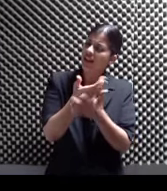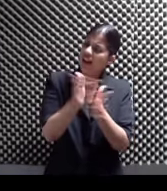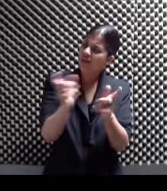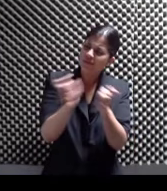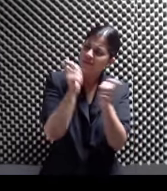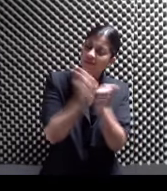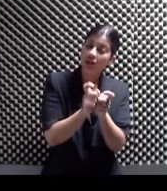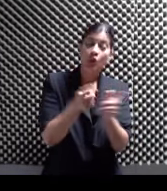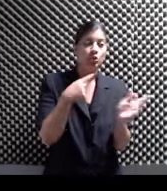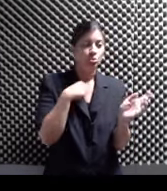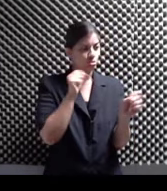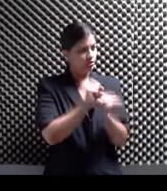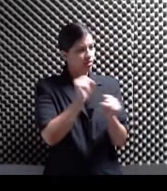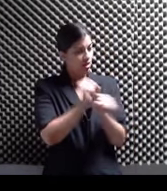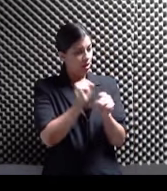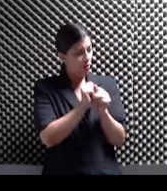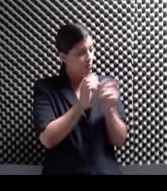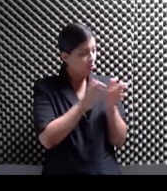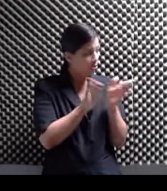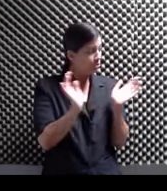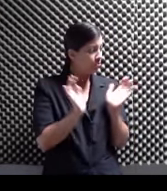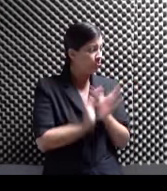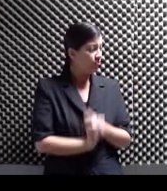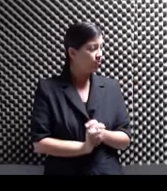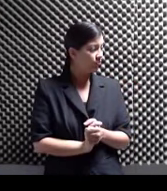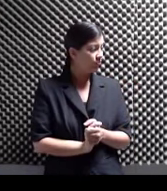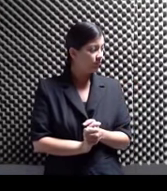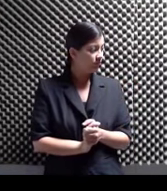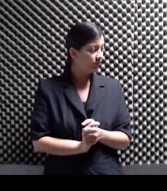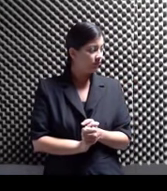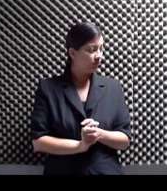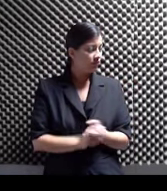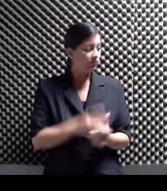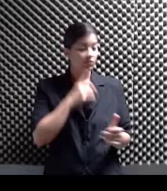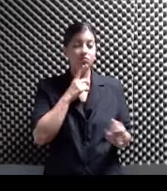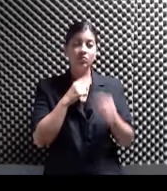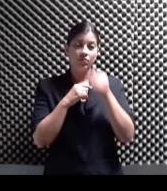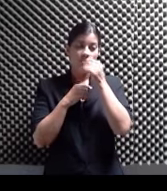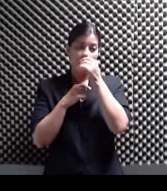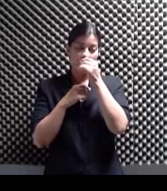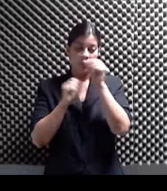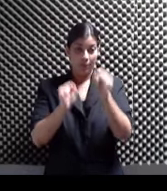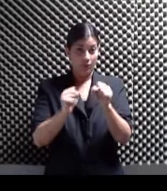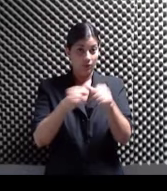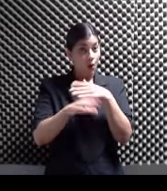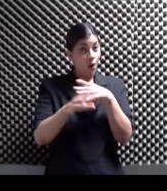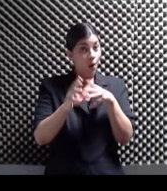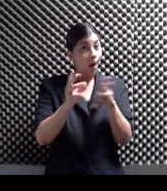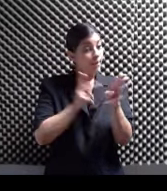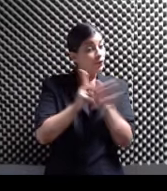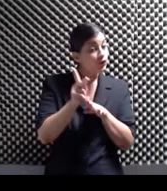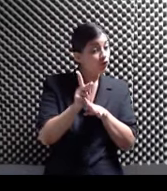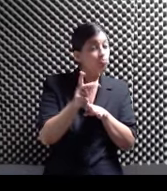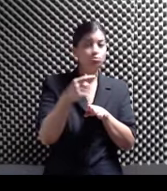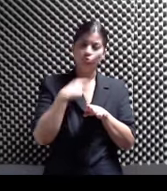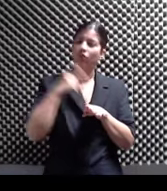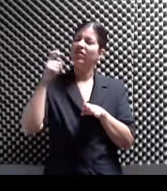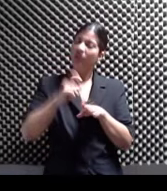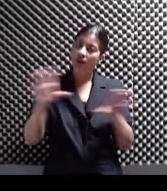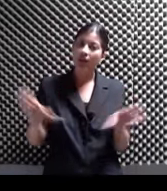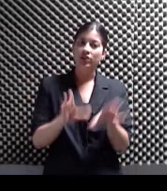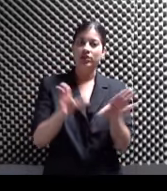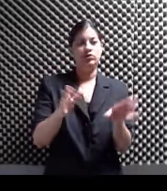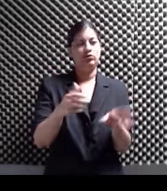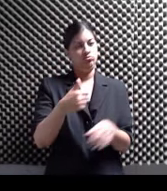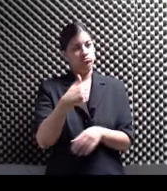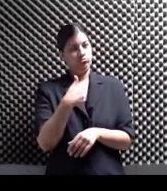trabajamos poquitos, hacemos mucho y ellos no pueden entrar al mundo profesional. Y yo digo, bueno, tengo que hacerlo yo. Si yo no los inicio, nadie